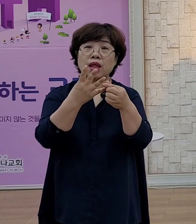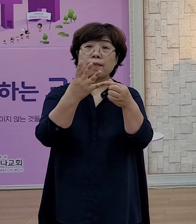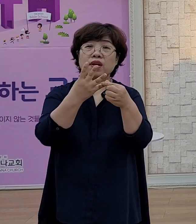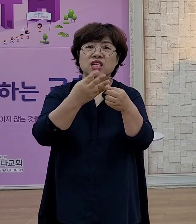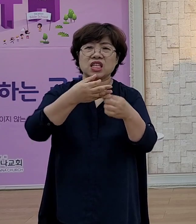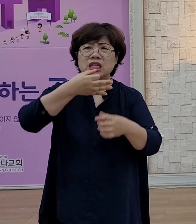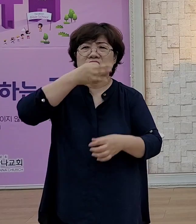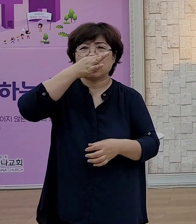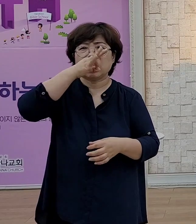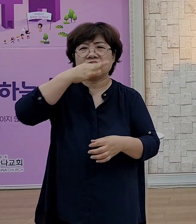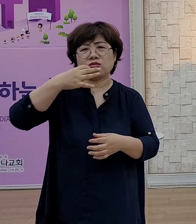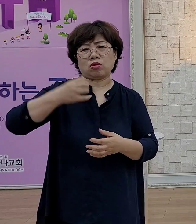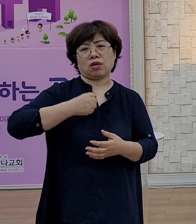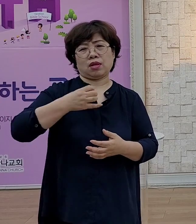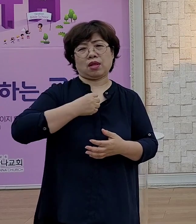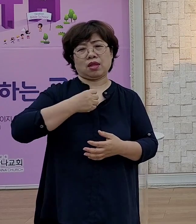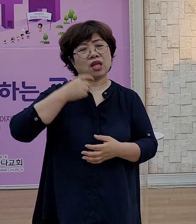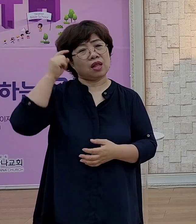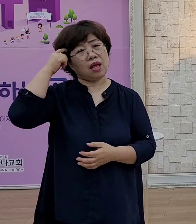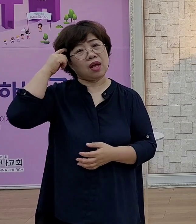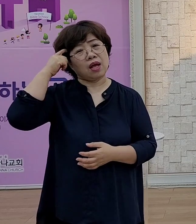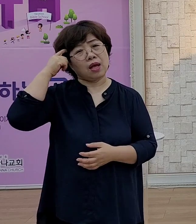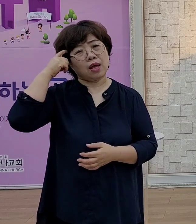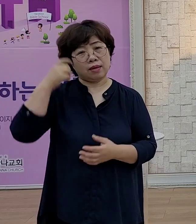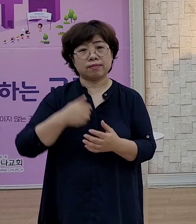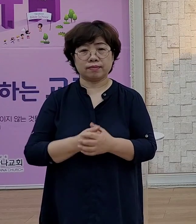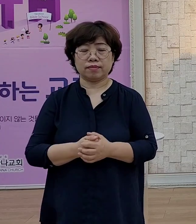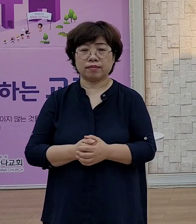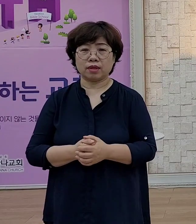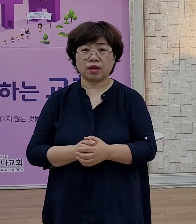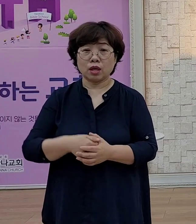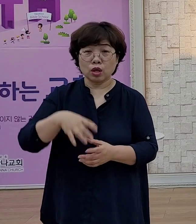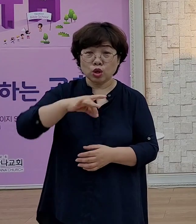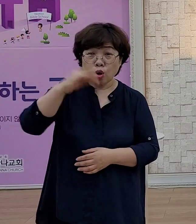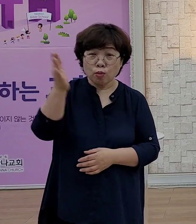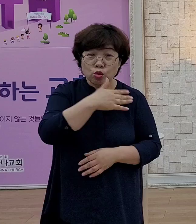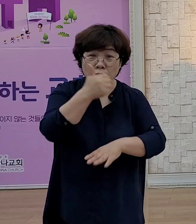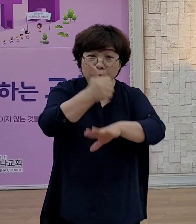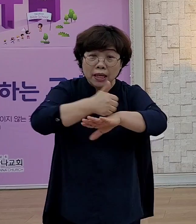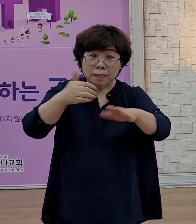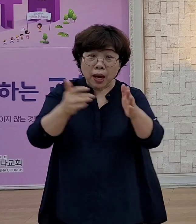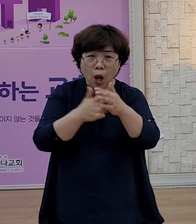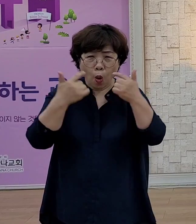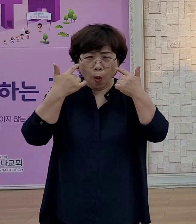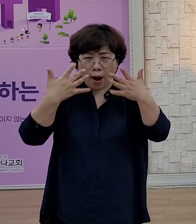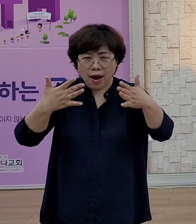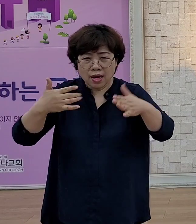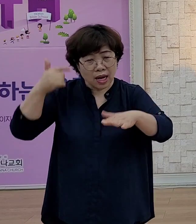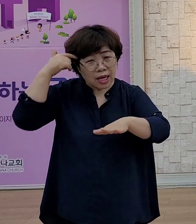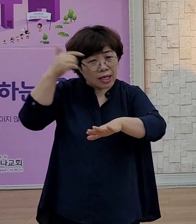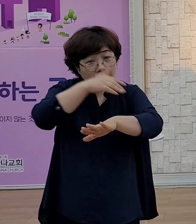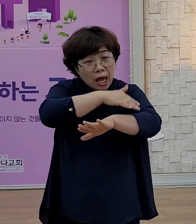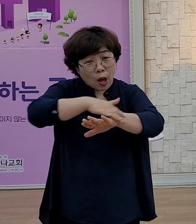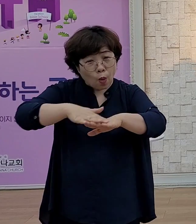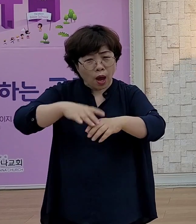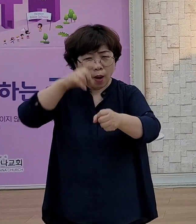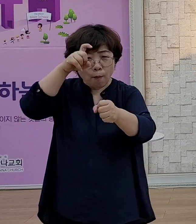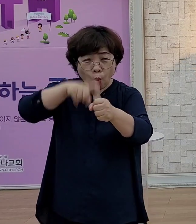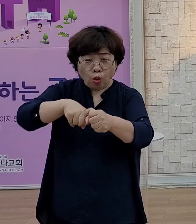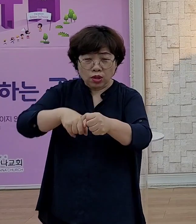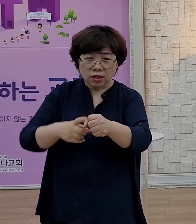보리라. 그러니까 그는 처음부터 끝까지 정확한 계획과 뚜렷한